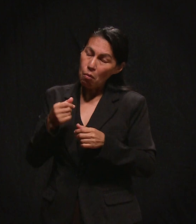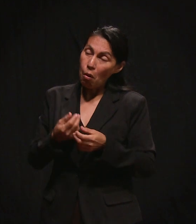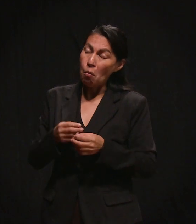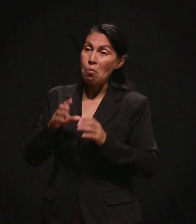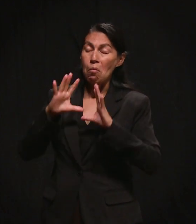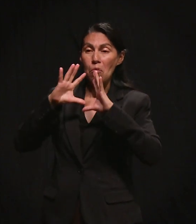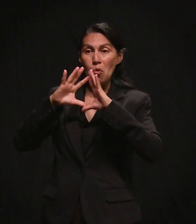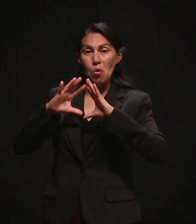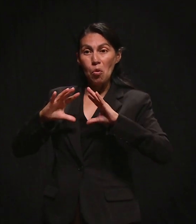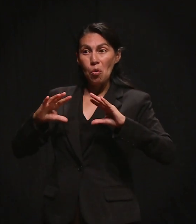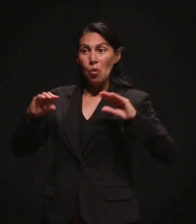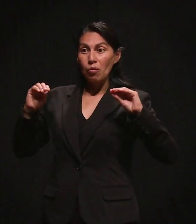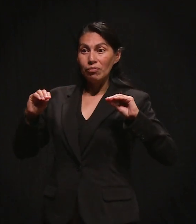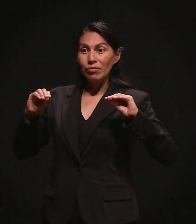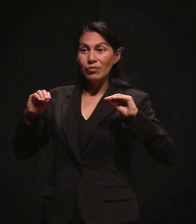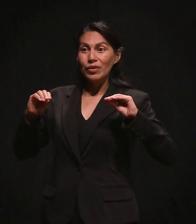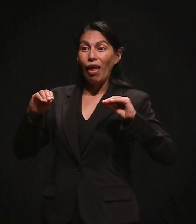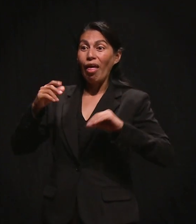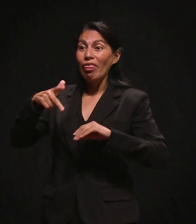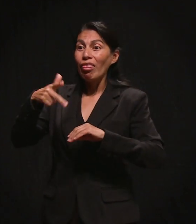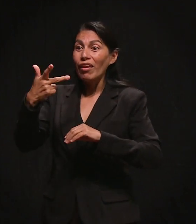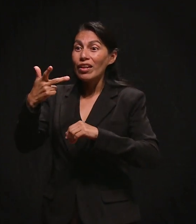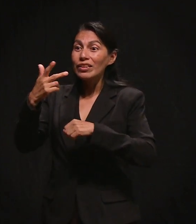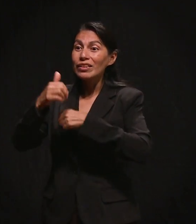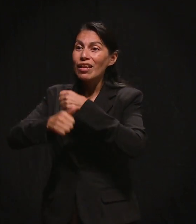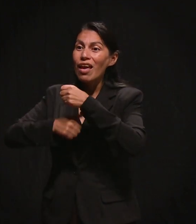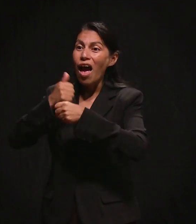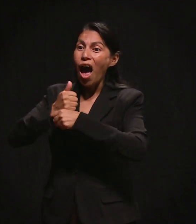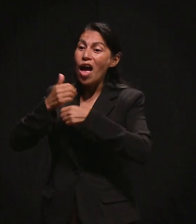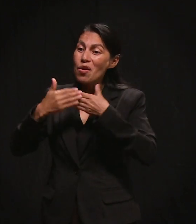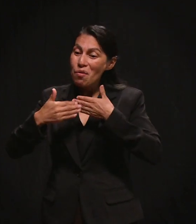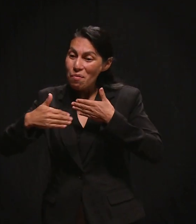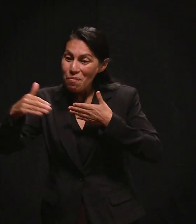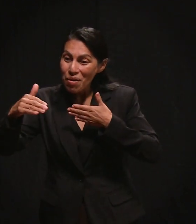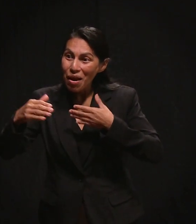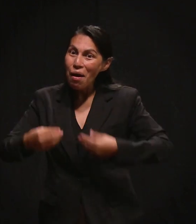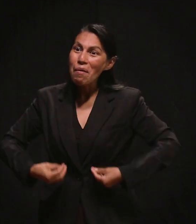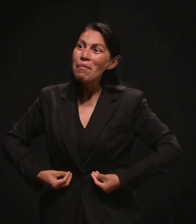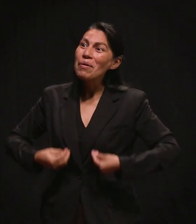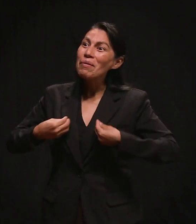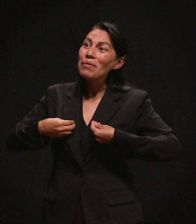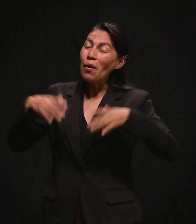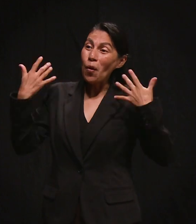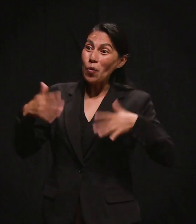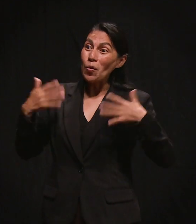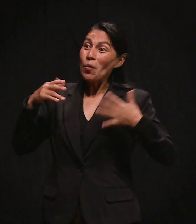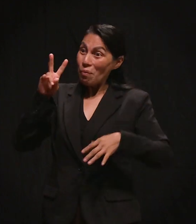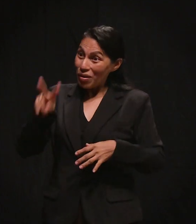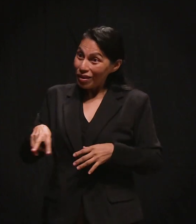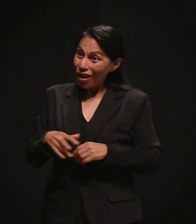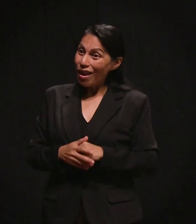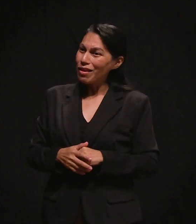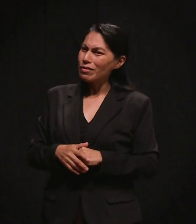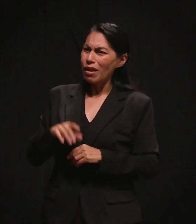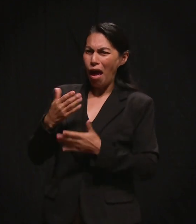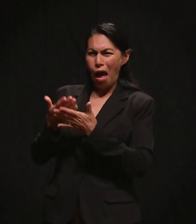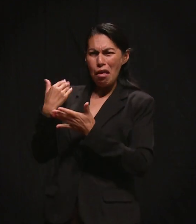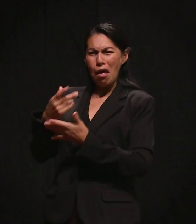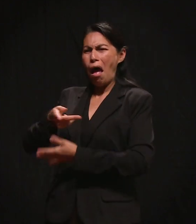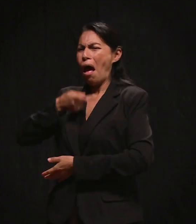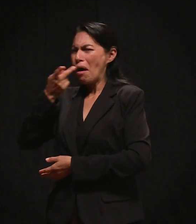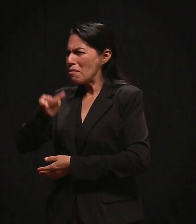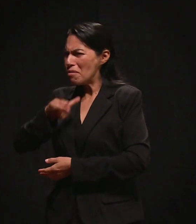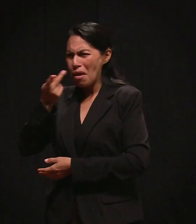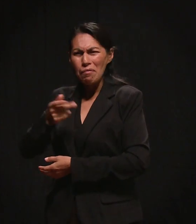más de vida. Amén. O sea, estaba desahuciada. Sí, y ella ya prácticamente ni podía hablar. Estaba en cama